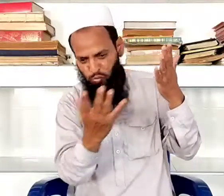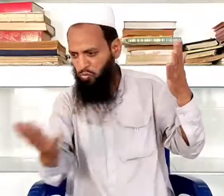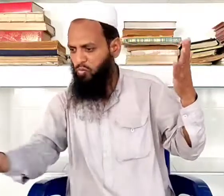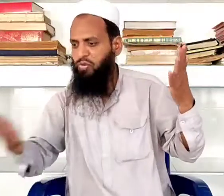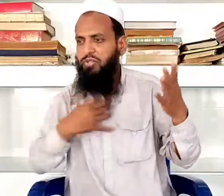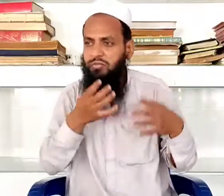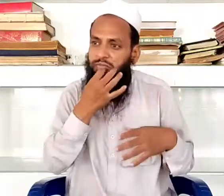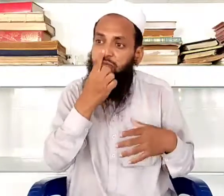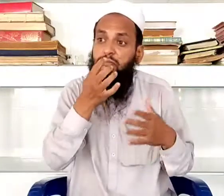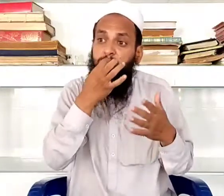کرتے